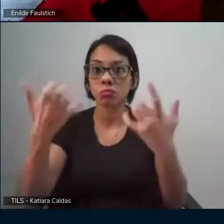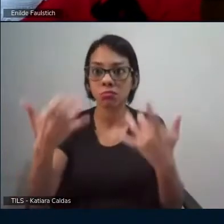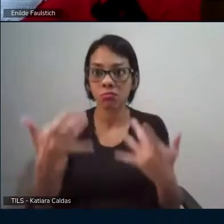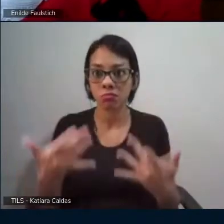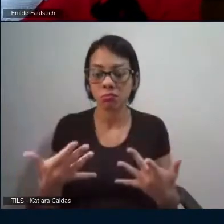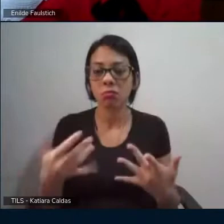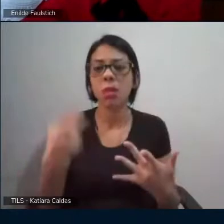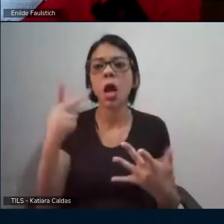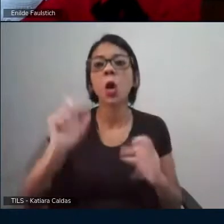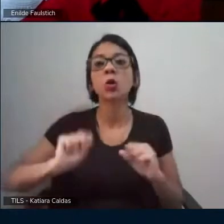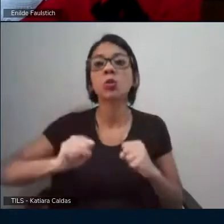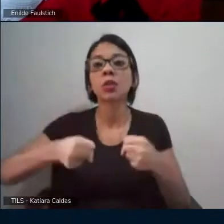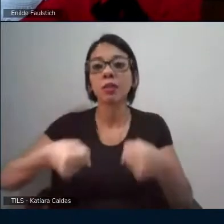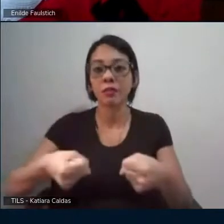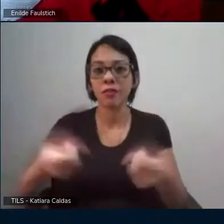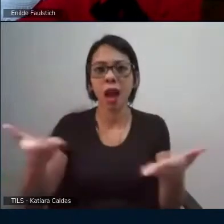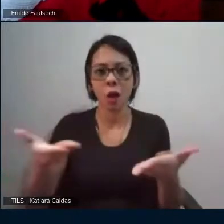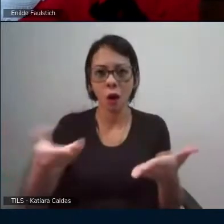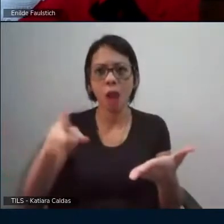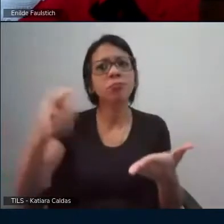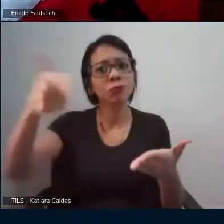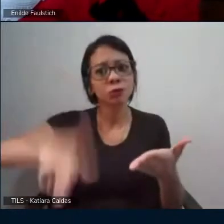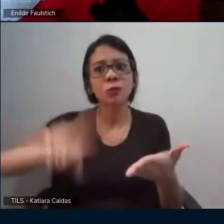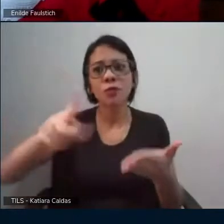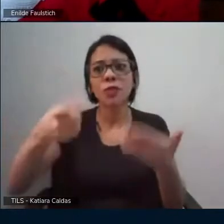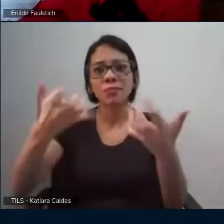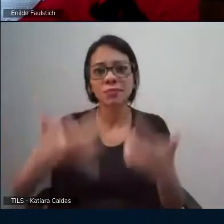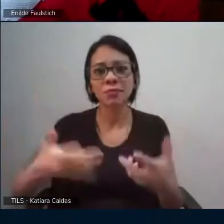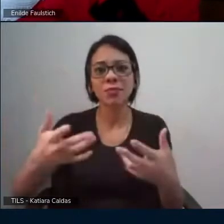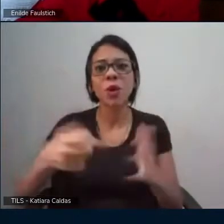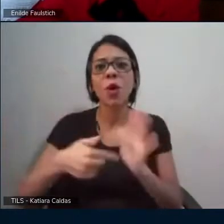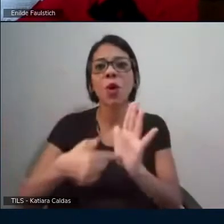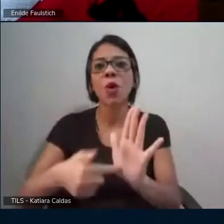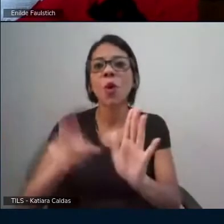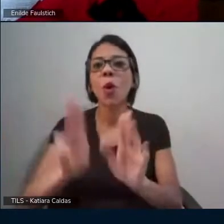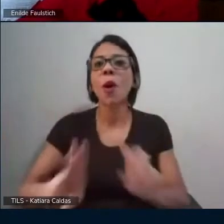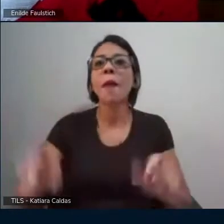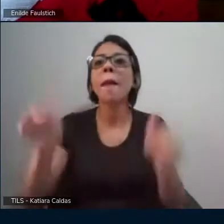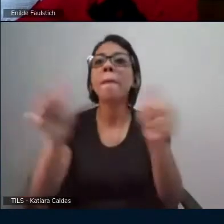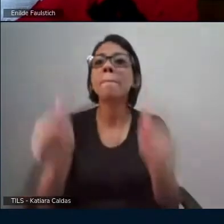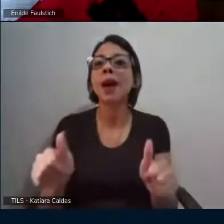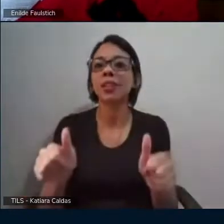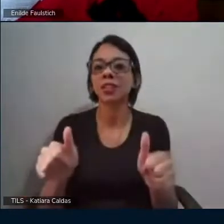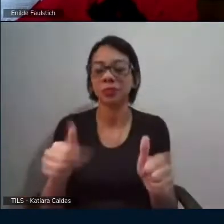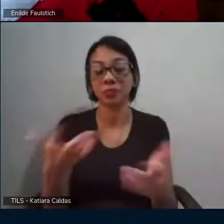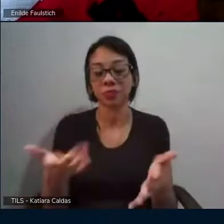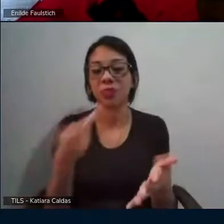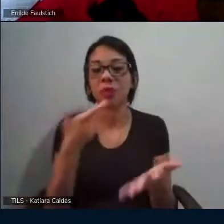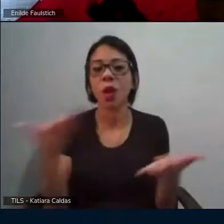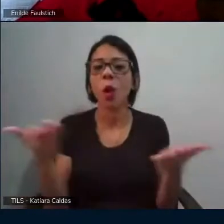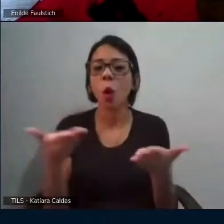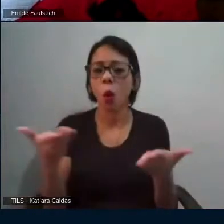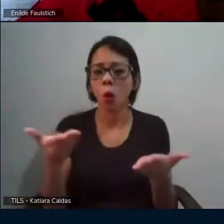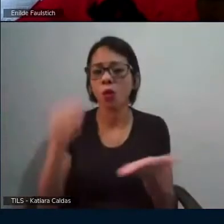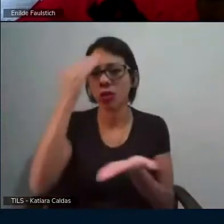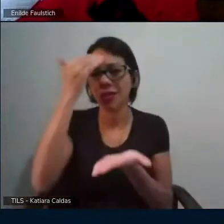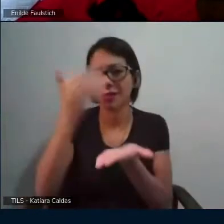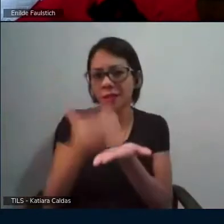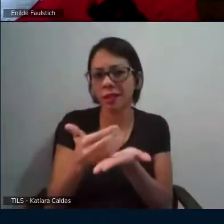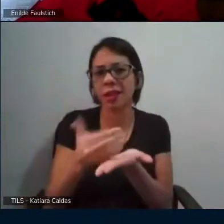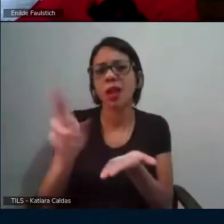fez na sua defesa, agora, utilizando uma imagem. Hoje nós já utilizamos nas teses e